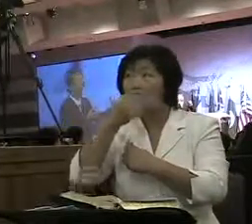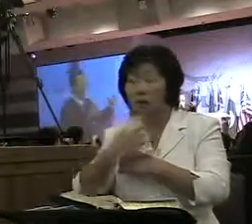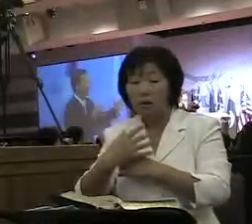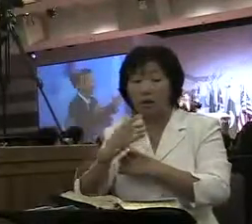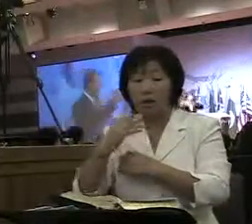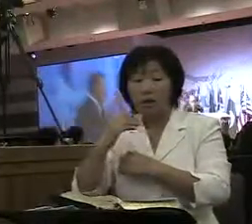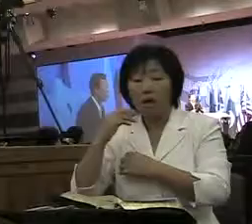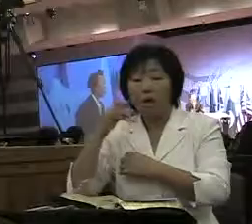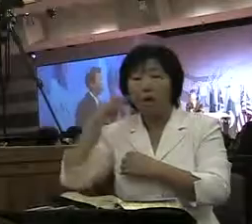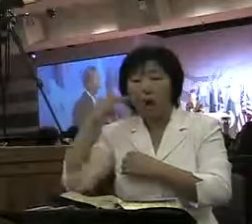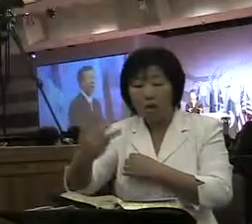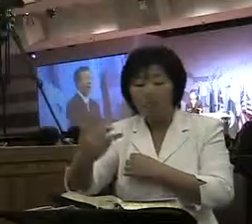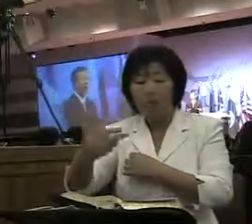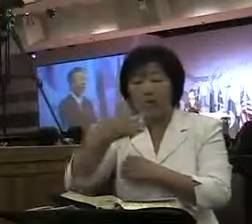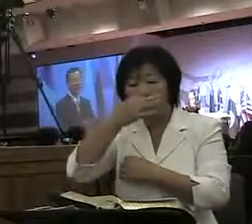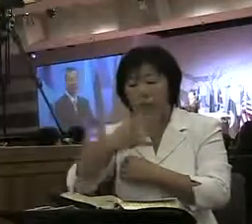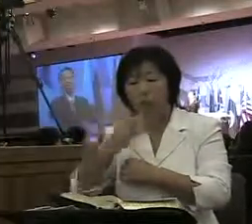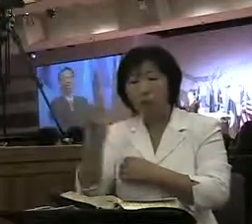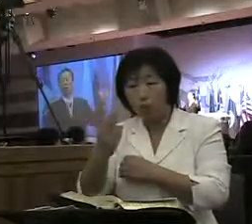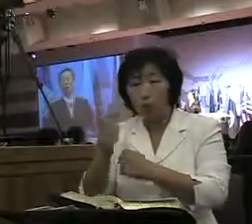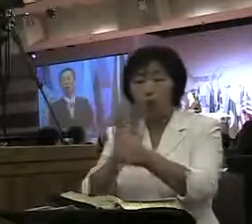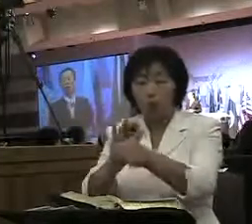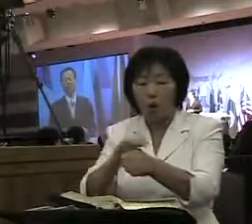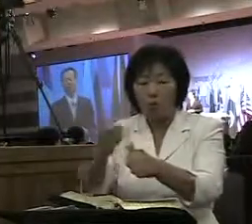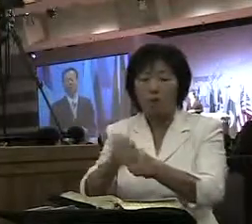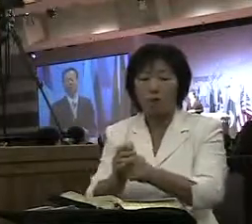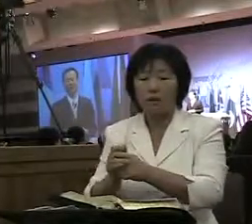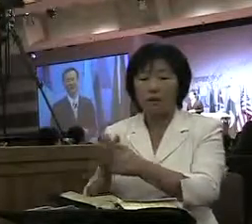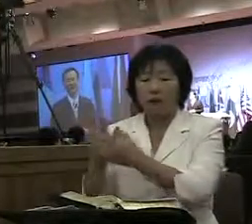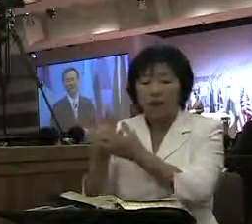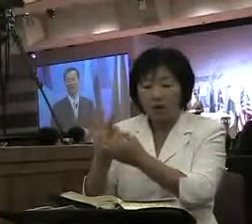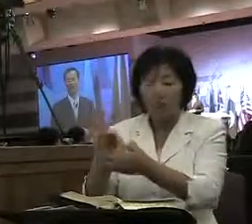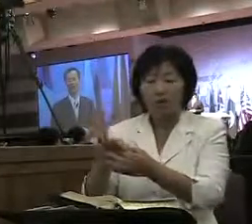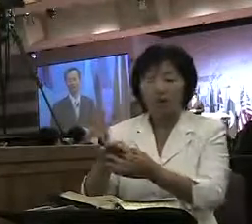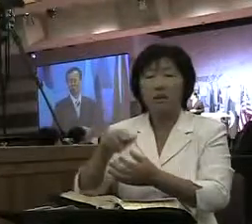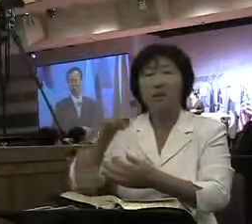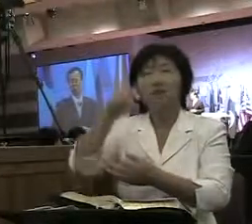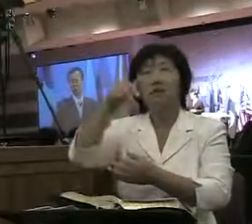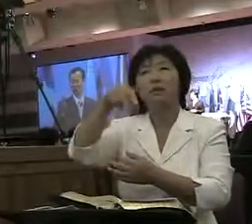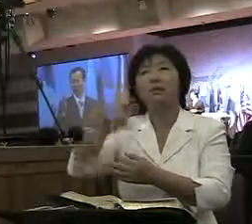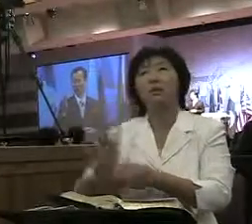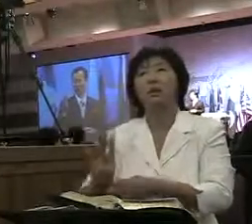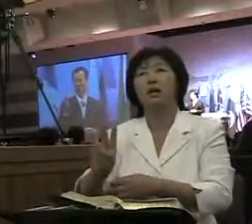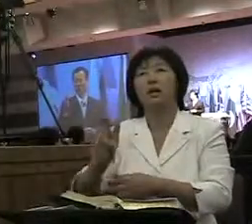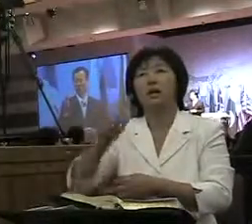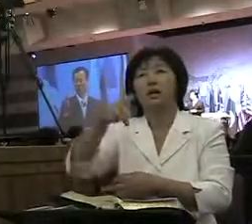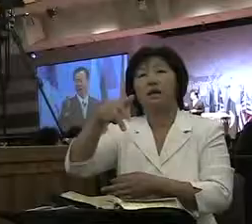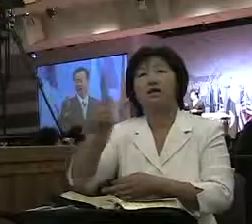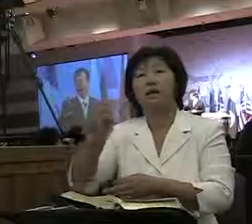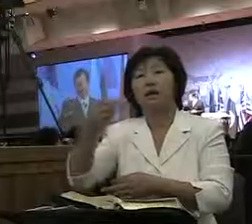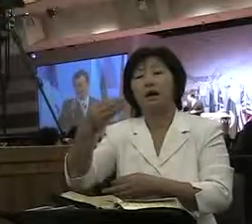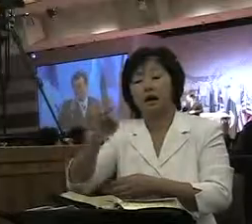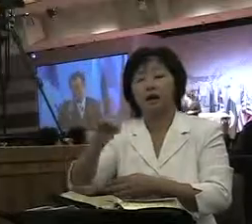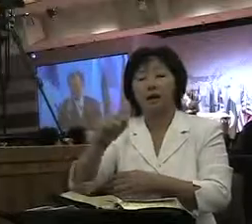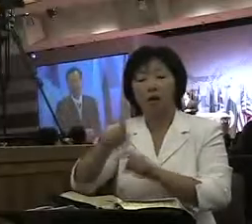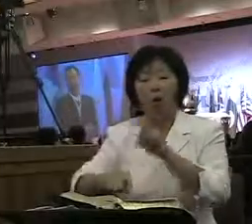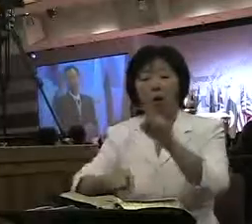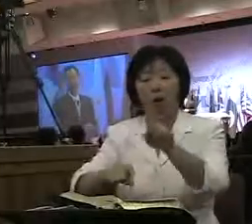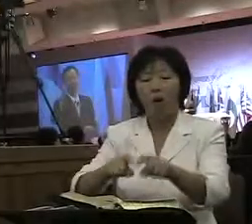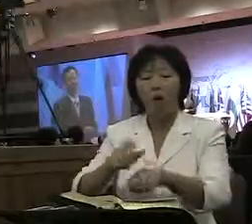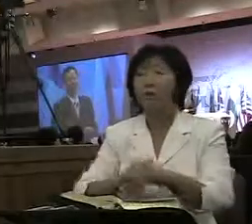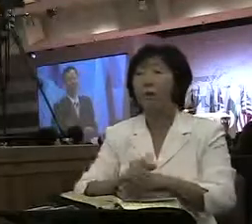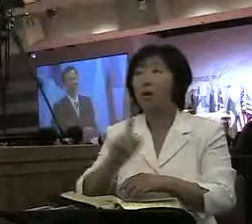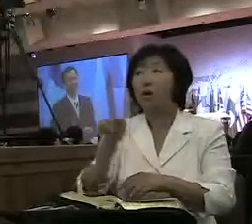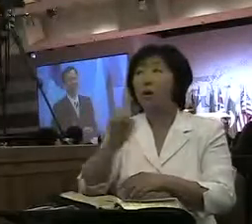주에 힘들 때 또 도와주셔야 되고, 제자리 걸음만 하게 됩니다. 어느 순간부터